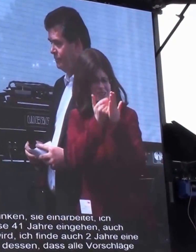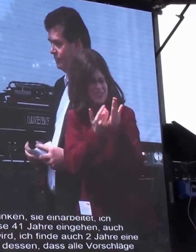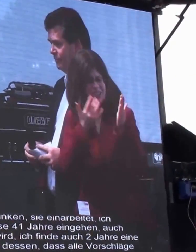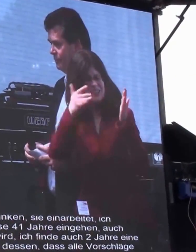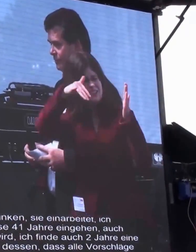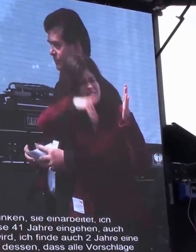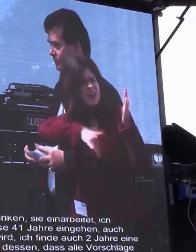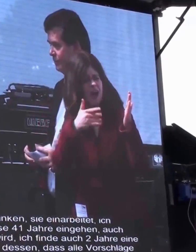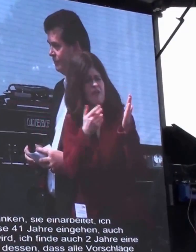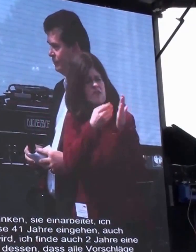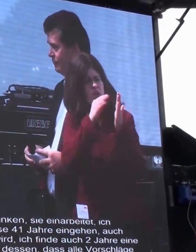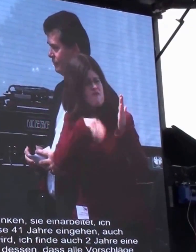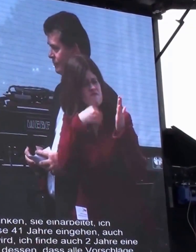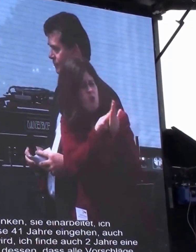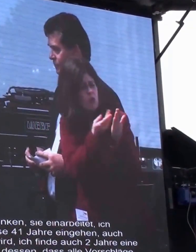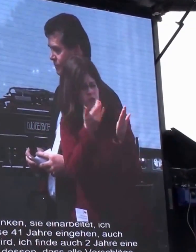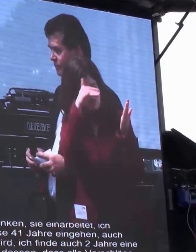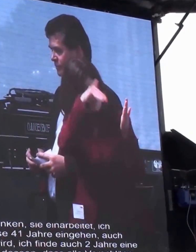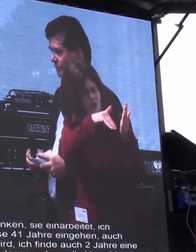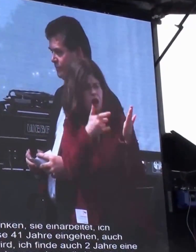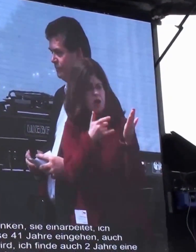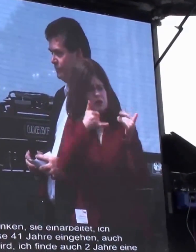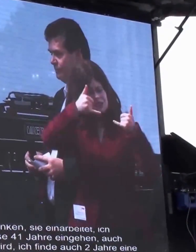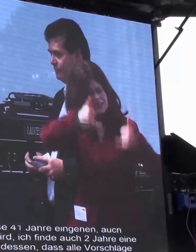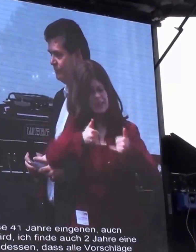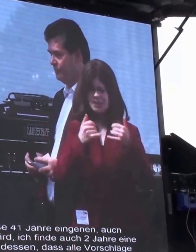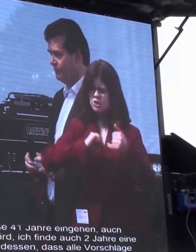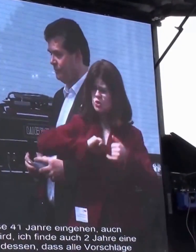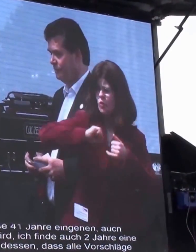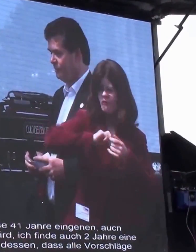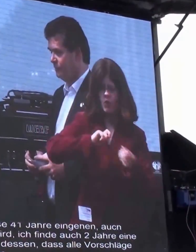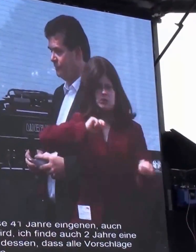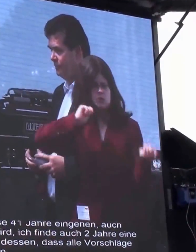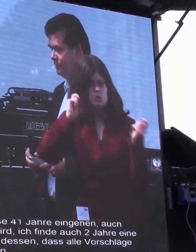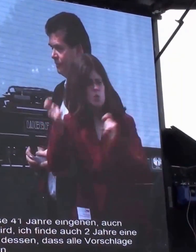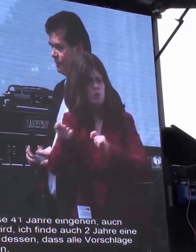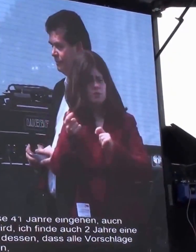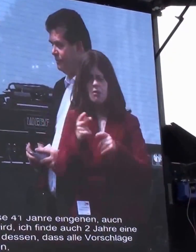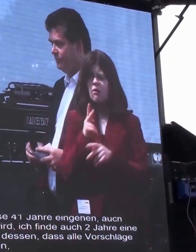Gesetzesvorlagen schon gibt. Und ich finde, wir müssen jetzt in die Diskussion und nicht noch